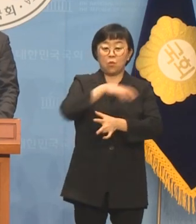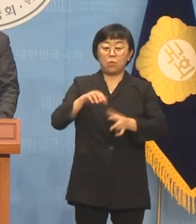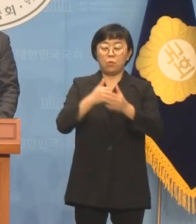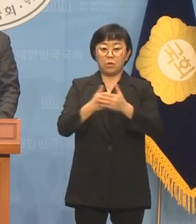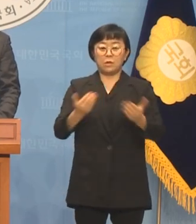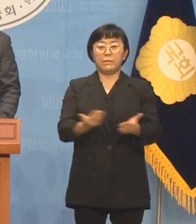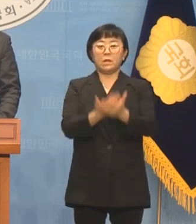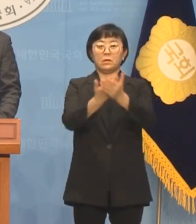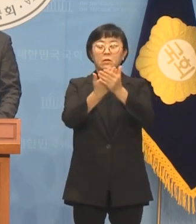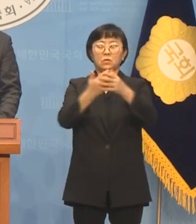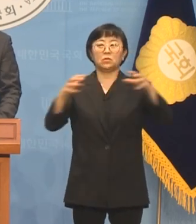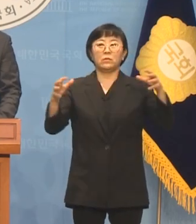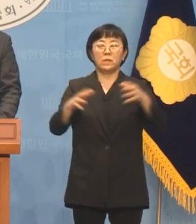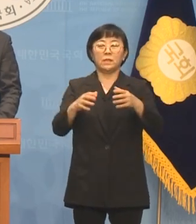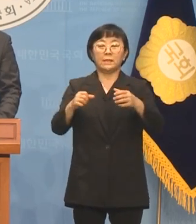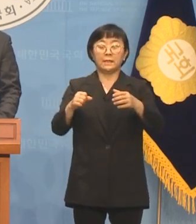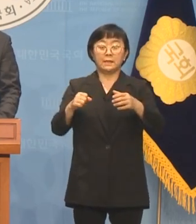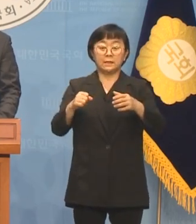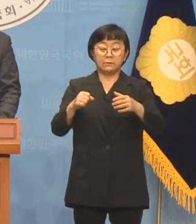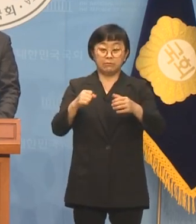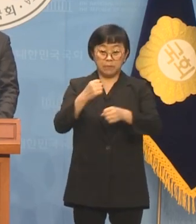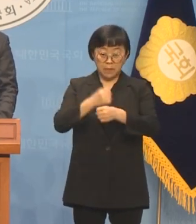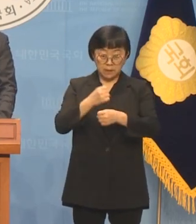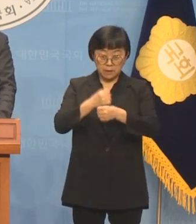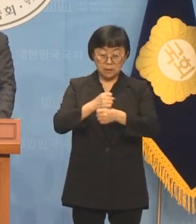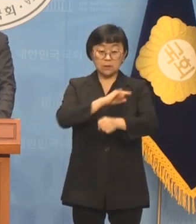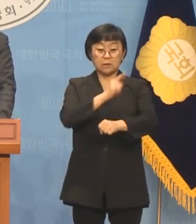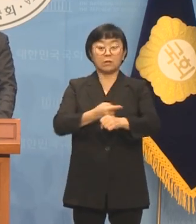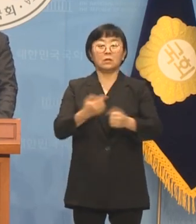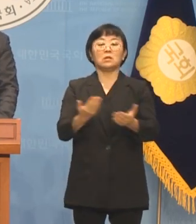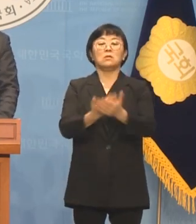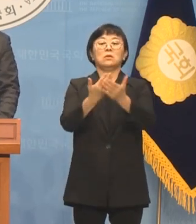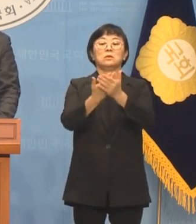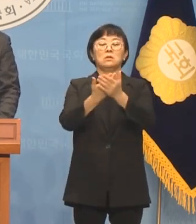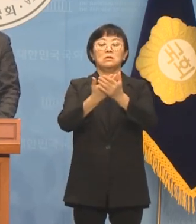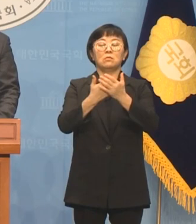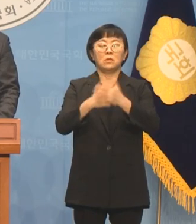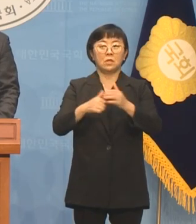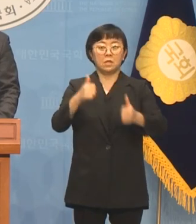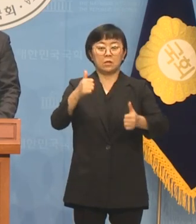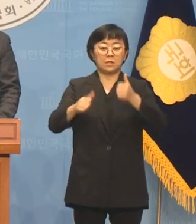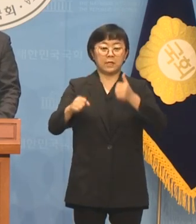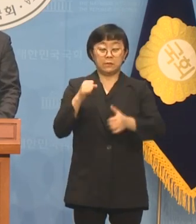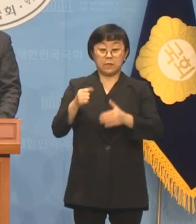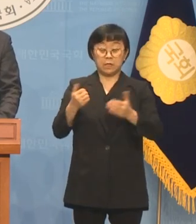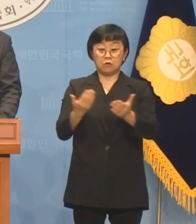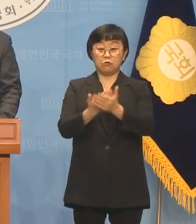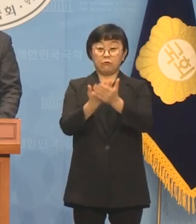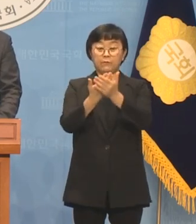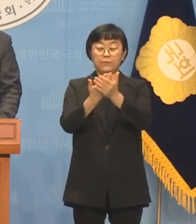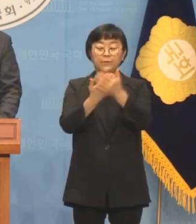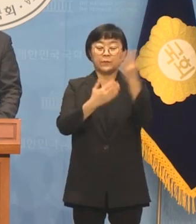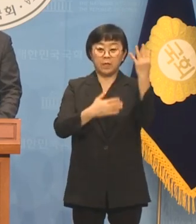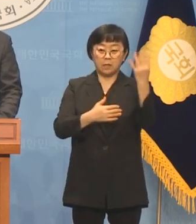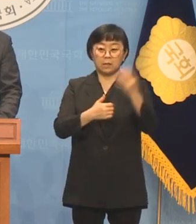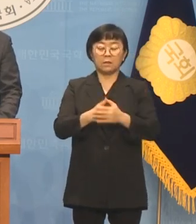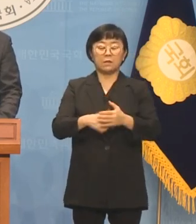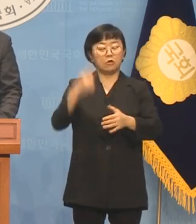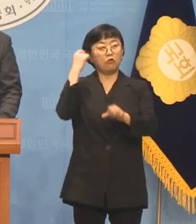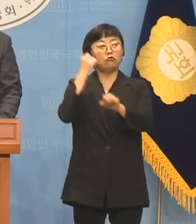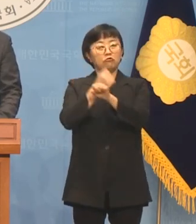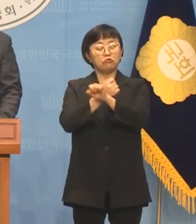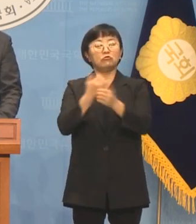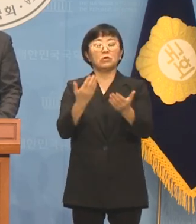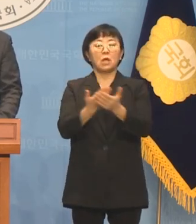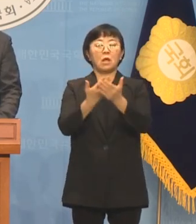종합 생산 능력을 확보해 글로벌 경쟁력을 높이겠습니다. 넷, 국가 R&D